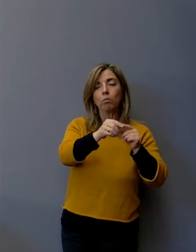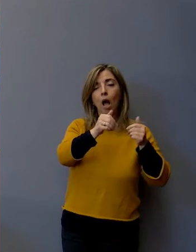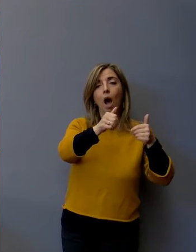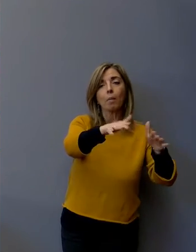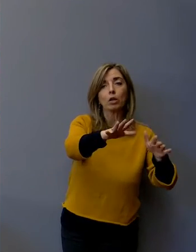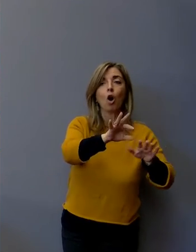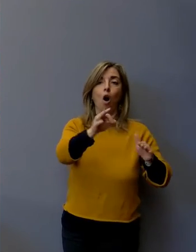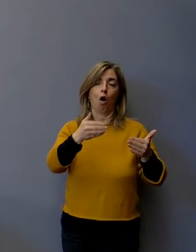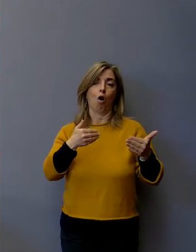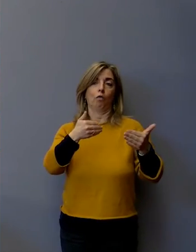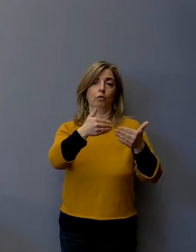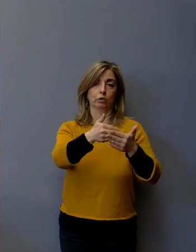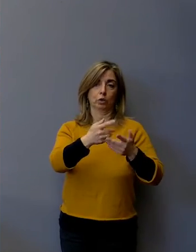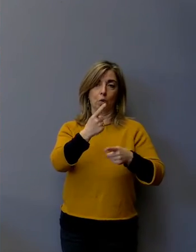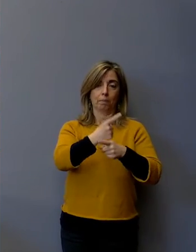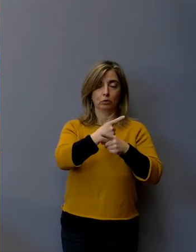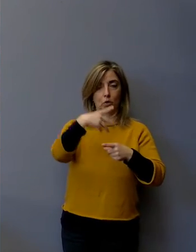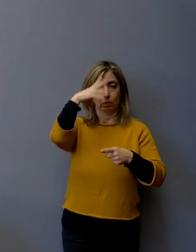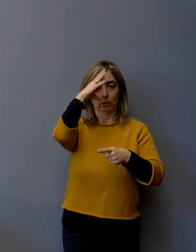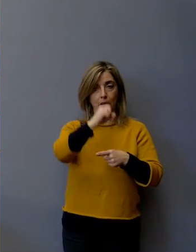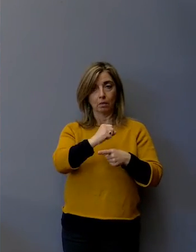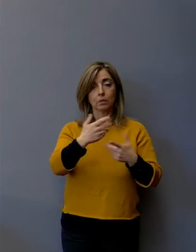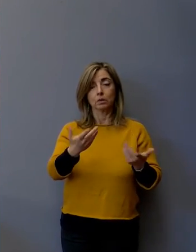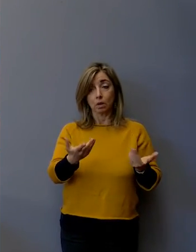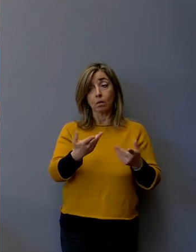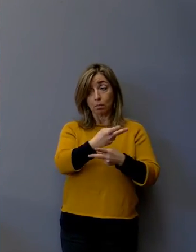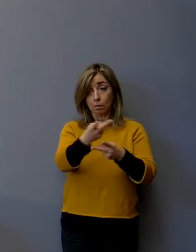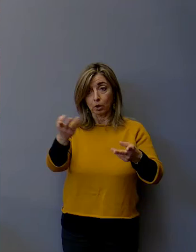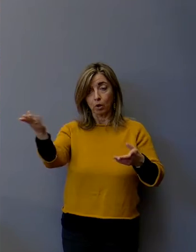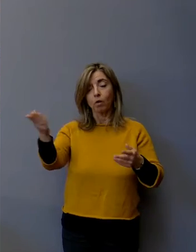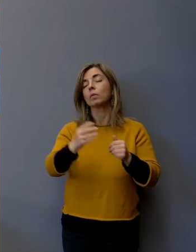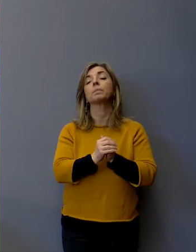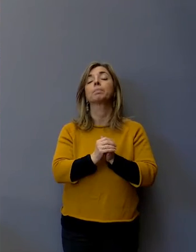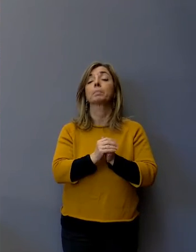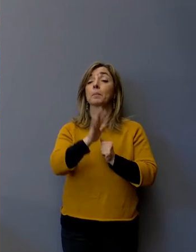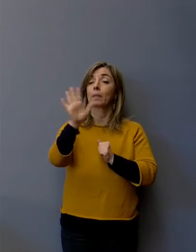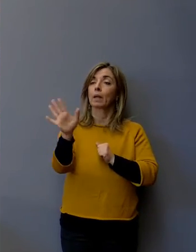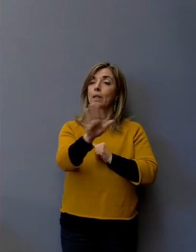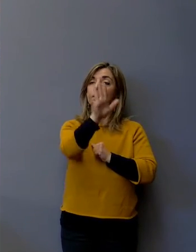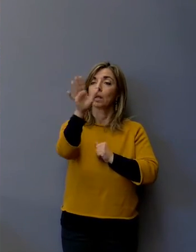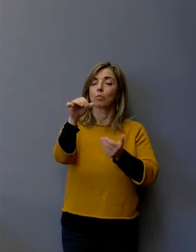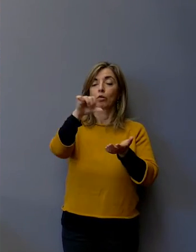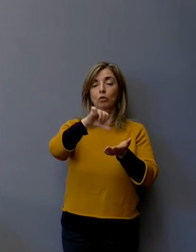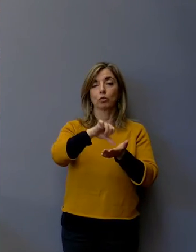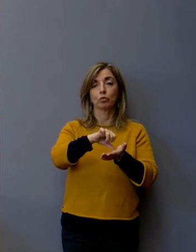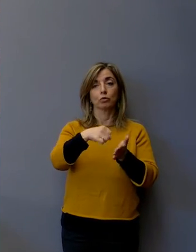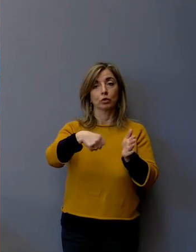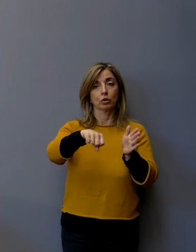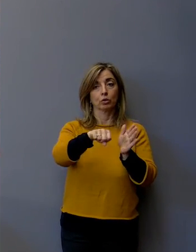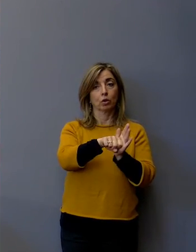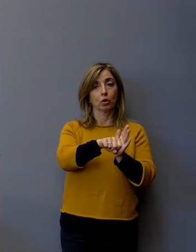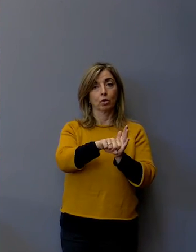particolare nel progetto del centro storico faccio un esempio così nel